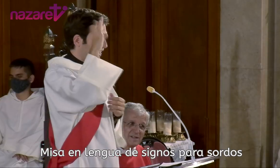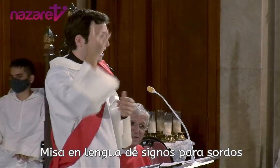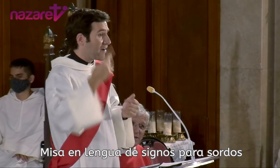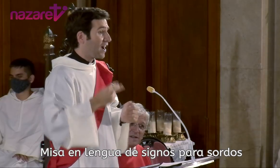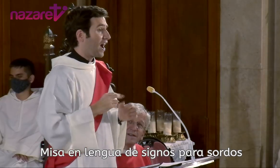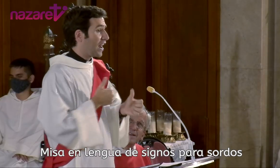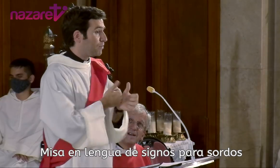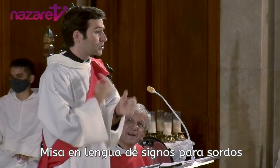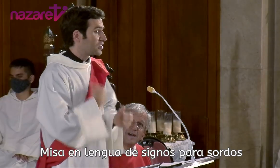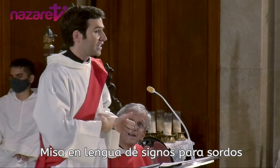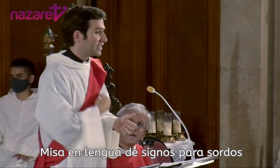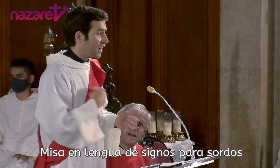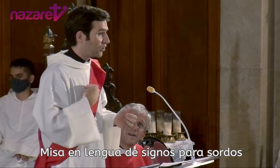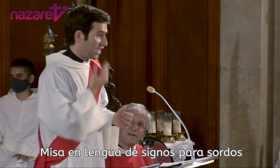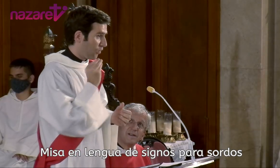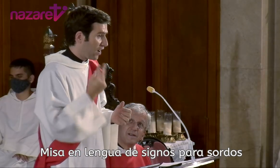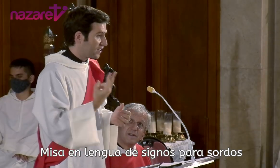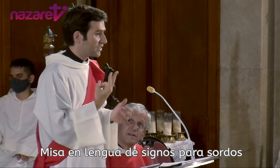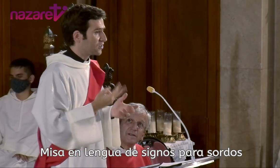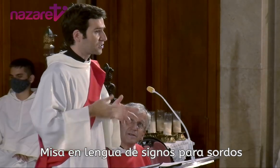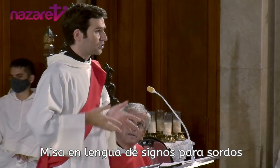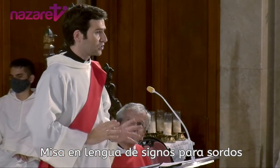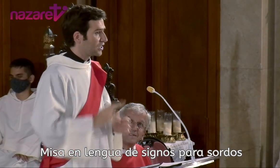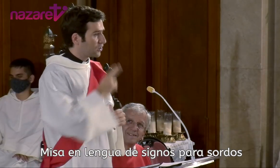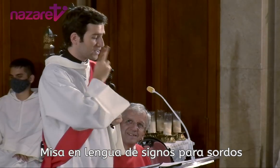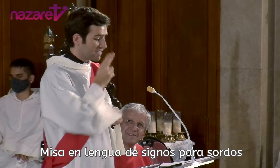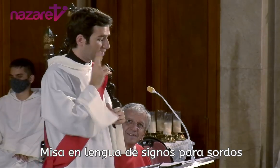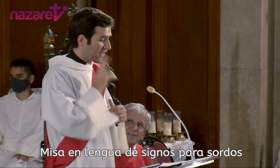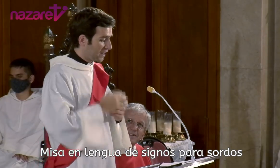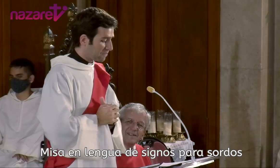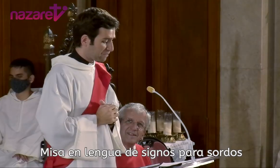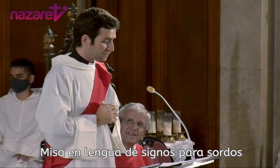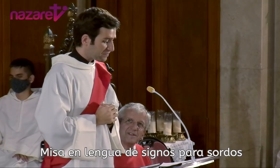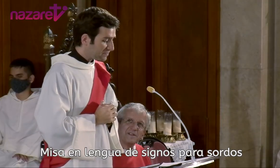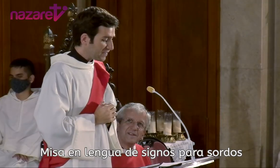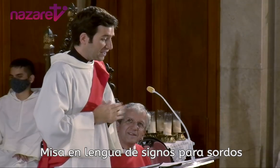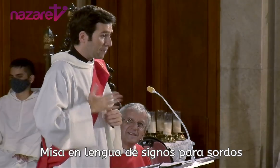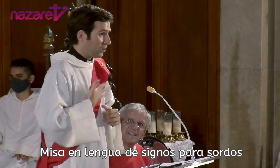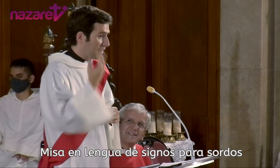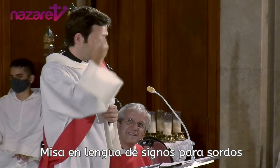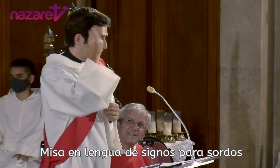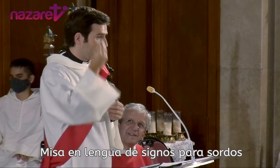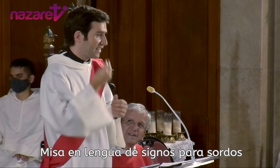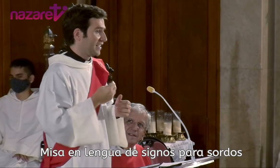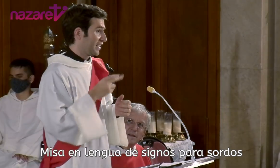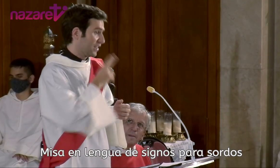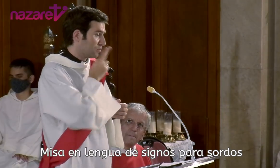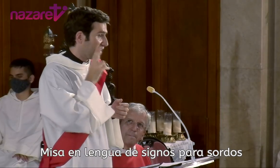imaginaba al apóstol Santiago y a Juan, los dos hijos de esta madre, que podían pensar que su madre era